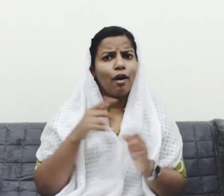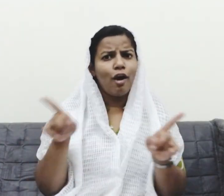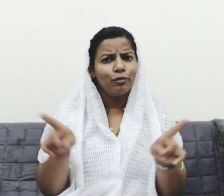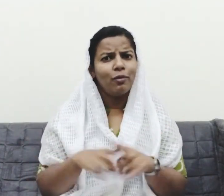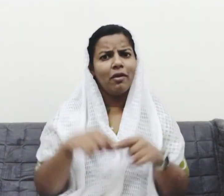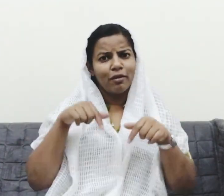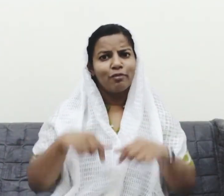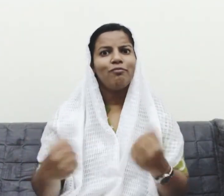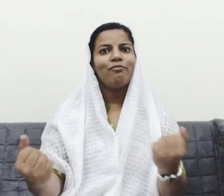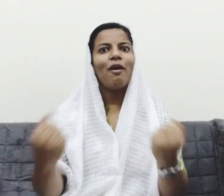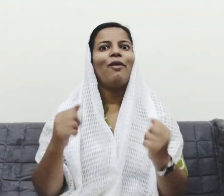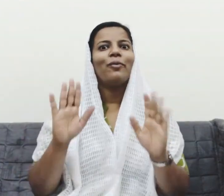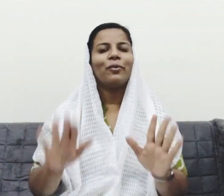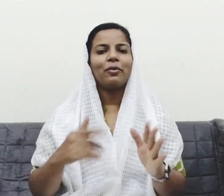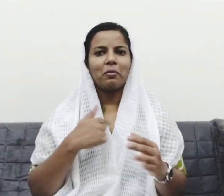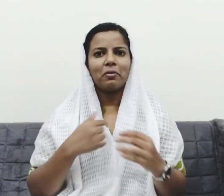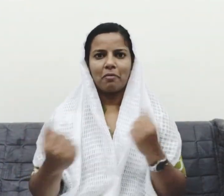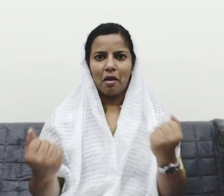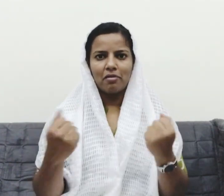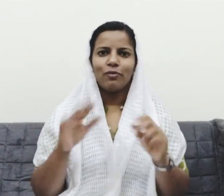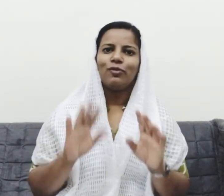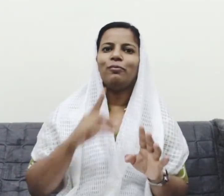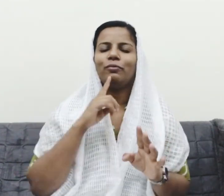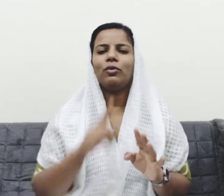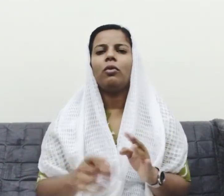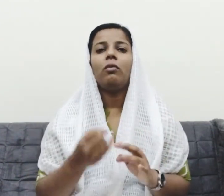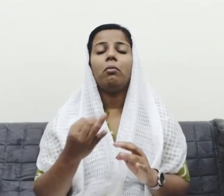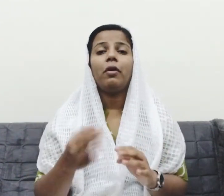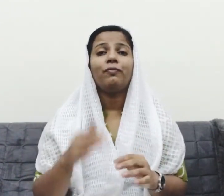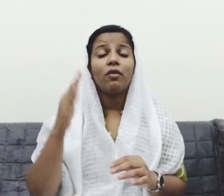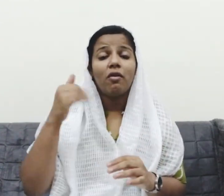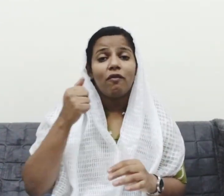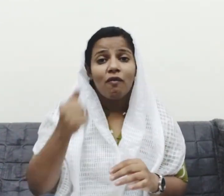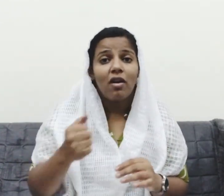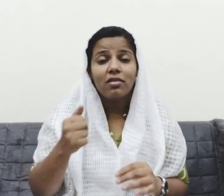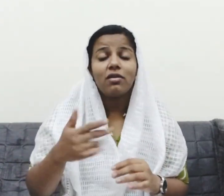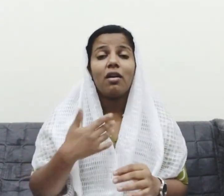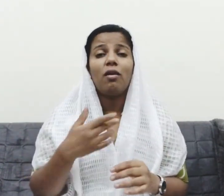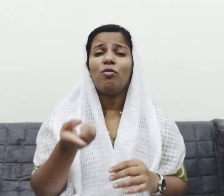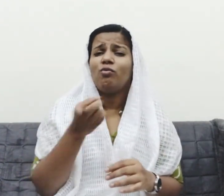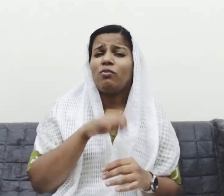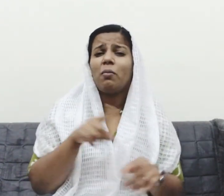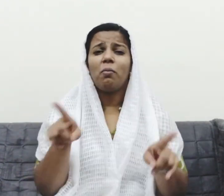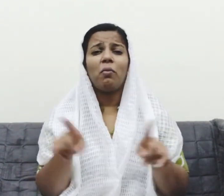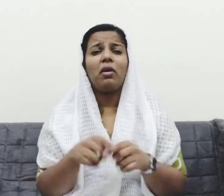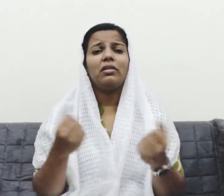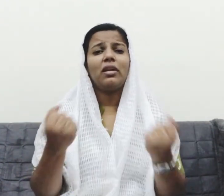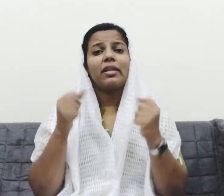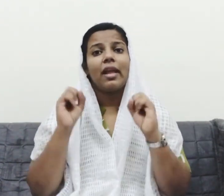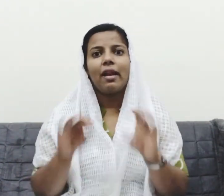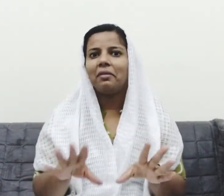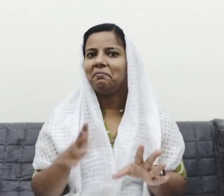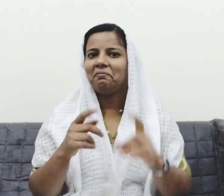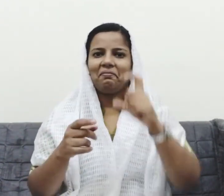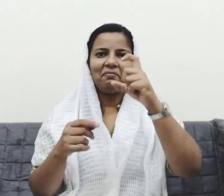എനിക്ക് ആരോഗ്യമുണ്ട്. ഇതാണ് പലരുടെയും ആരോഗ്യം നഷ്ടപ്പെടുന്നത്, എന്നാണെന്നറിയോ? പ്രായമാകുമ്പോൾ നമ്മൾ പറയും പഴയ പോലെ ആരോഗ്യമില്ലെന്ന്. പക്ഷെ ഇദ്ദേഹം പറയാം ഇന്നും